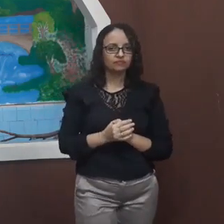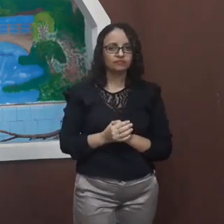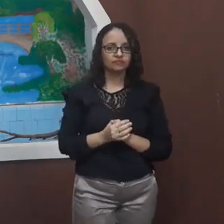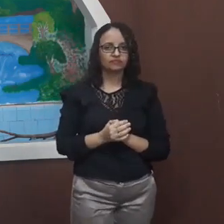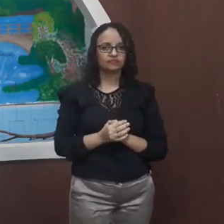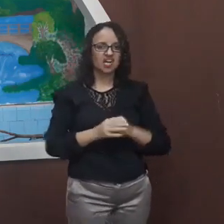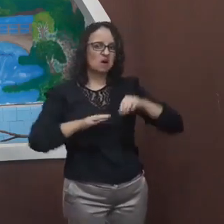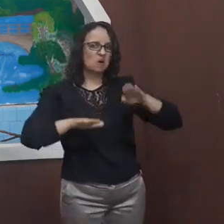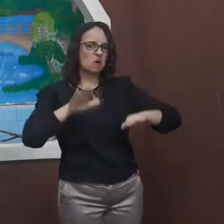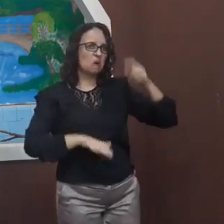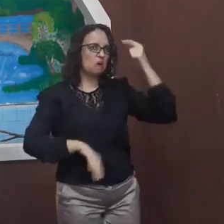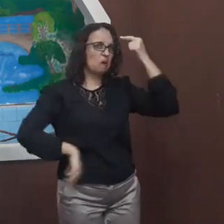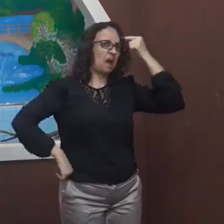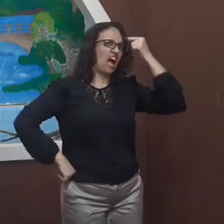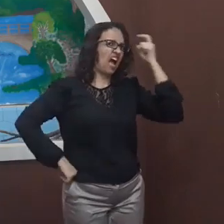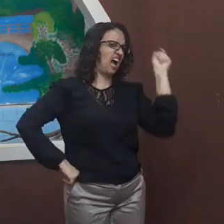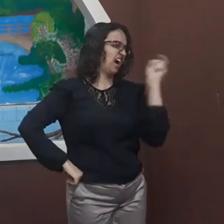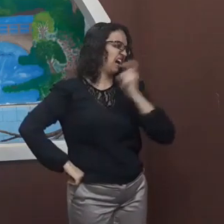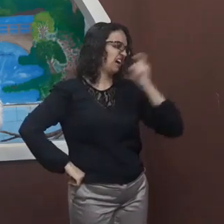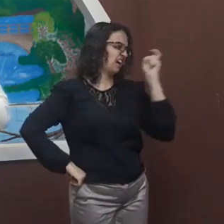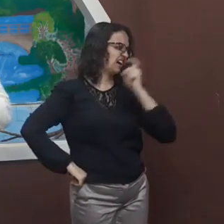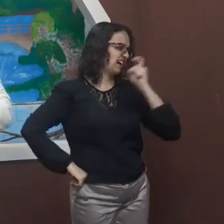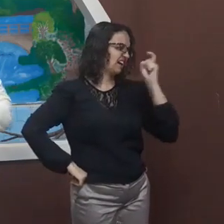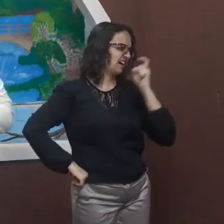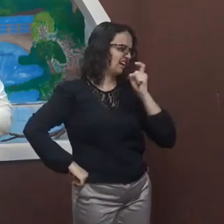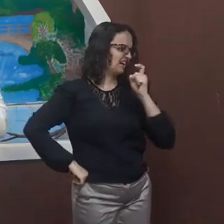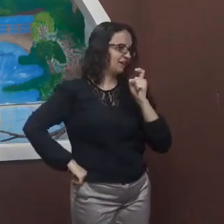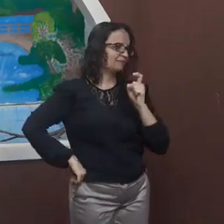Ah, pastor, mas é mentira. Irmãos,